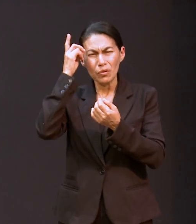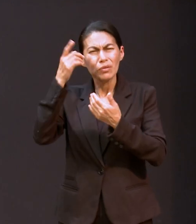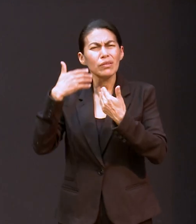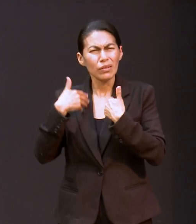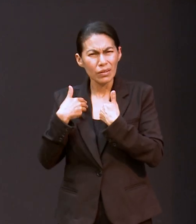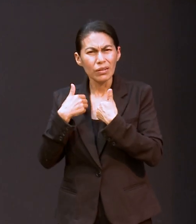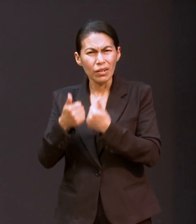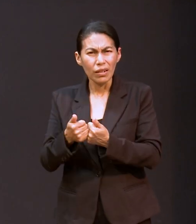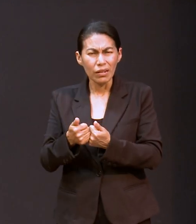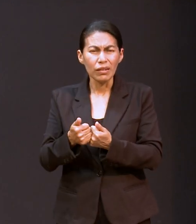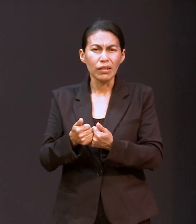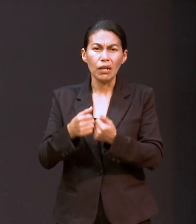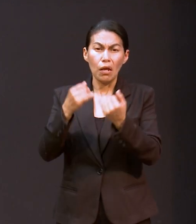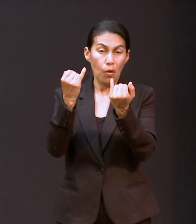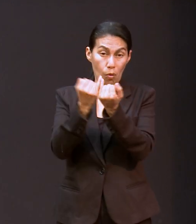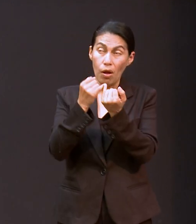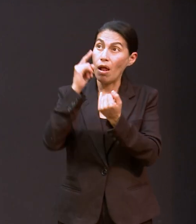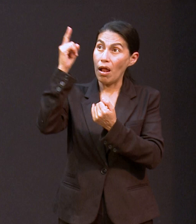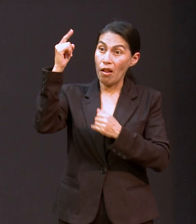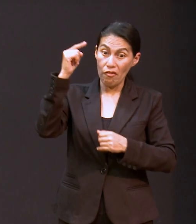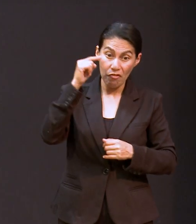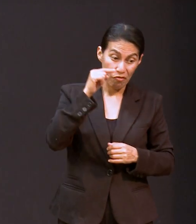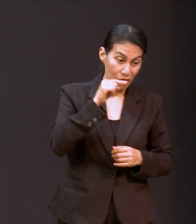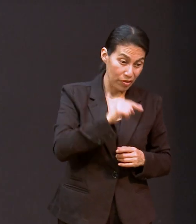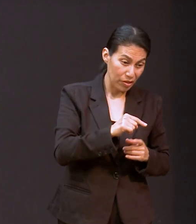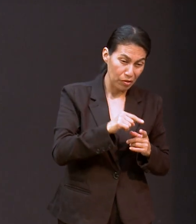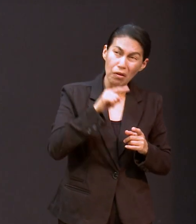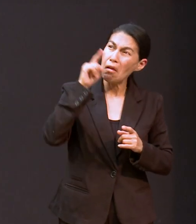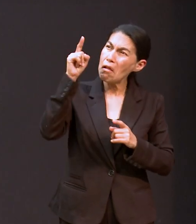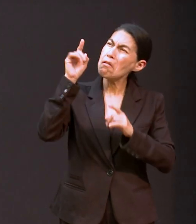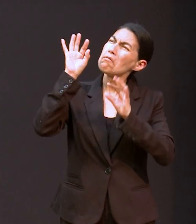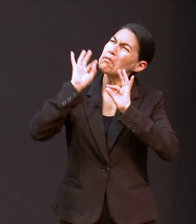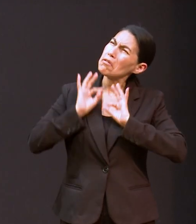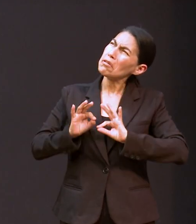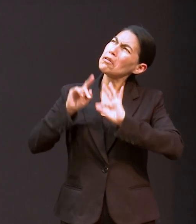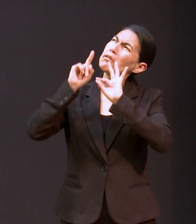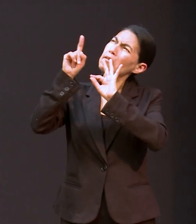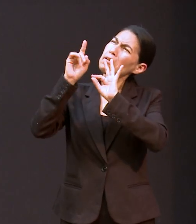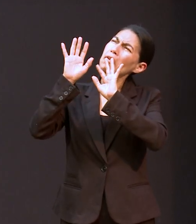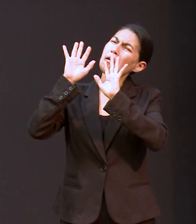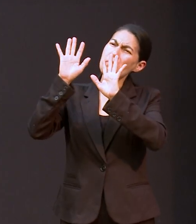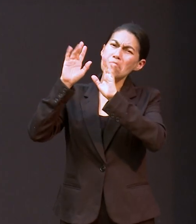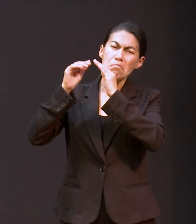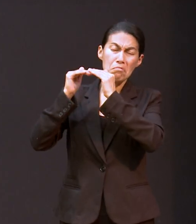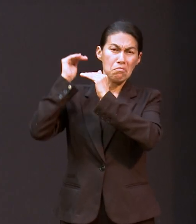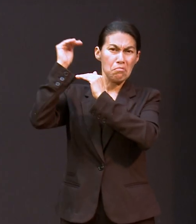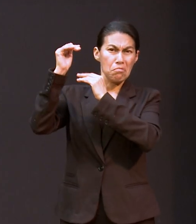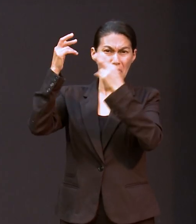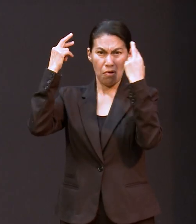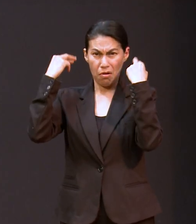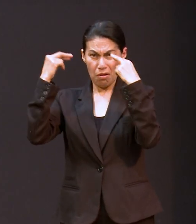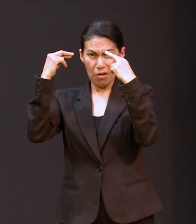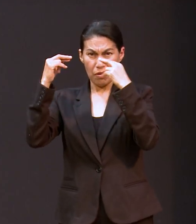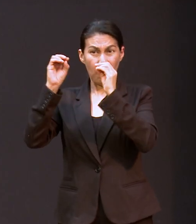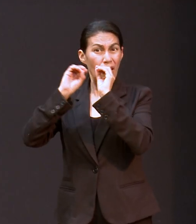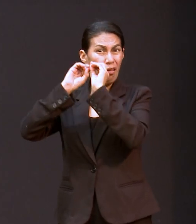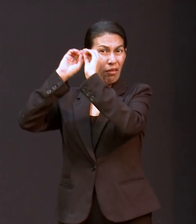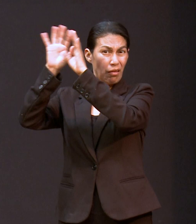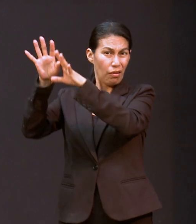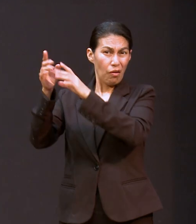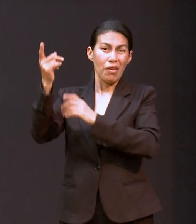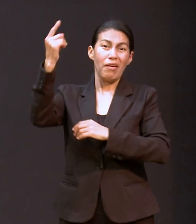vino del lugar santo del lugar donde no había ningún dolor ninguna preocupación y vino para morir en una cruz para